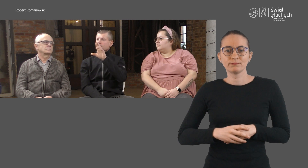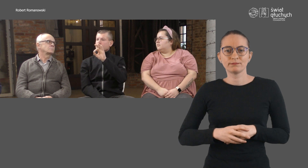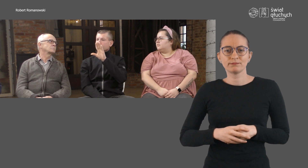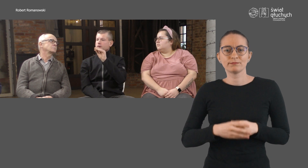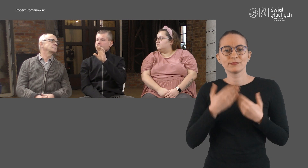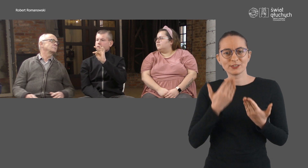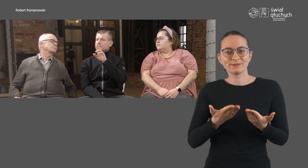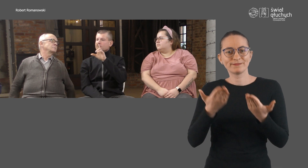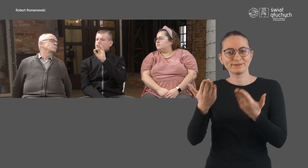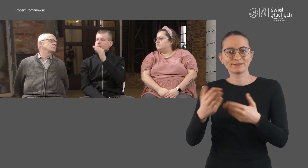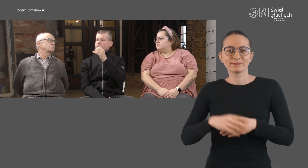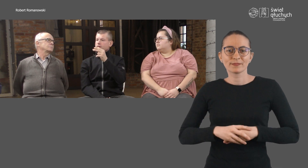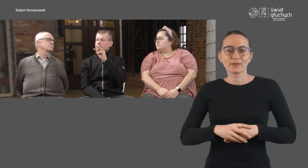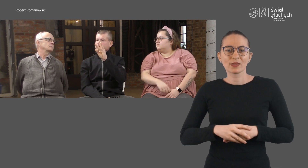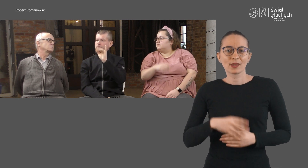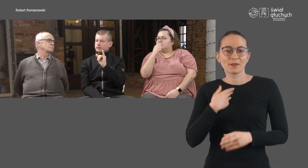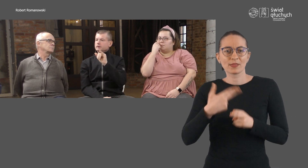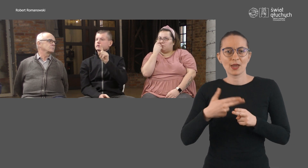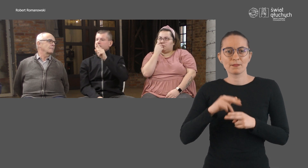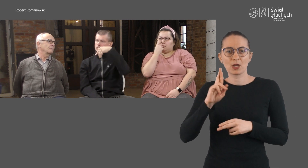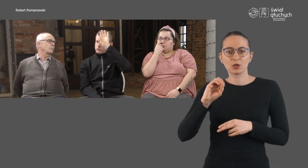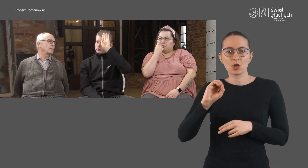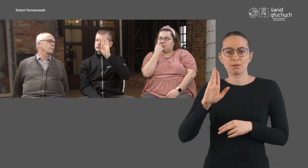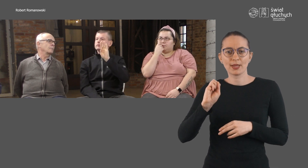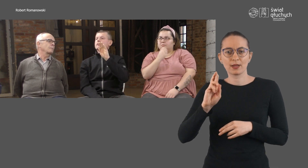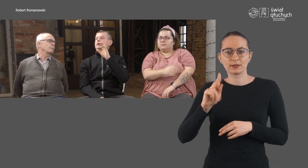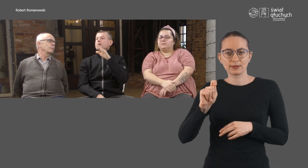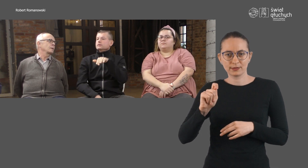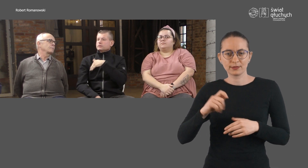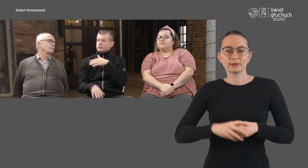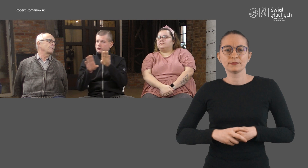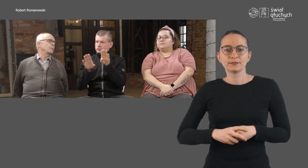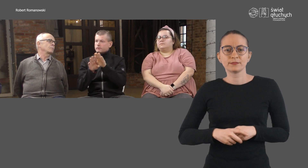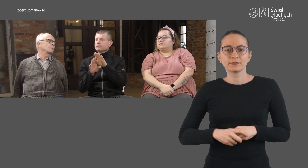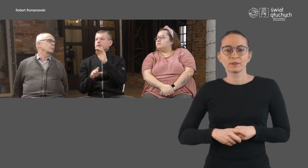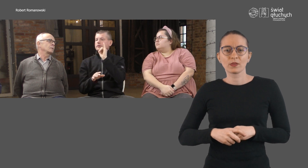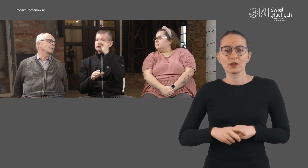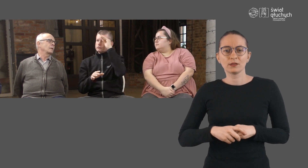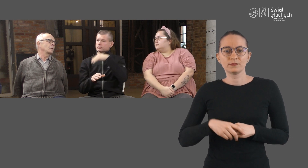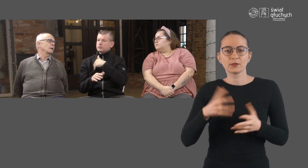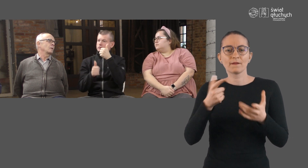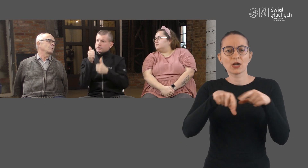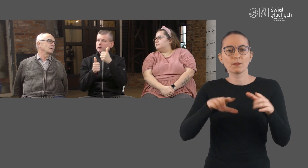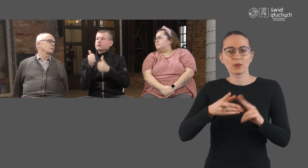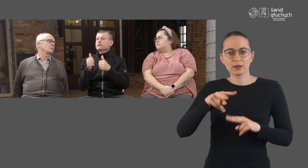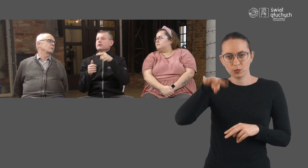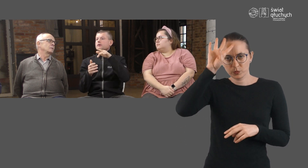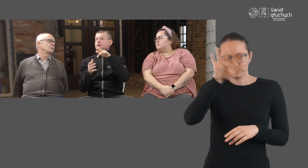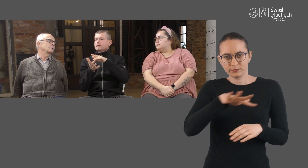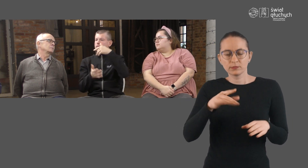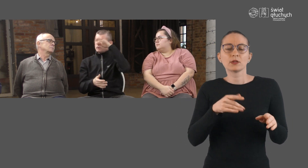Mam na imię Robert Romanowski, jestem z Łodzi. Szkoła podstawowa i